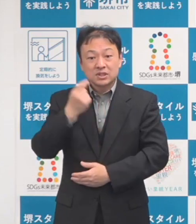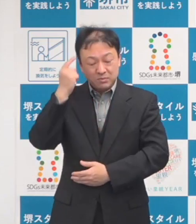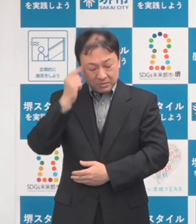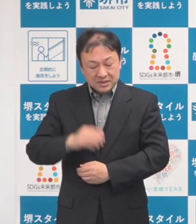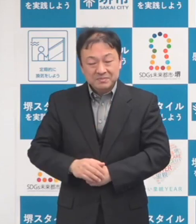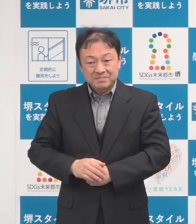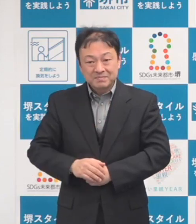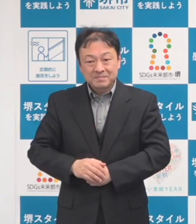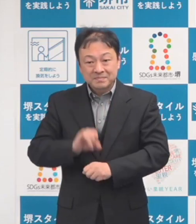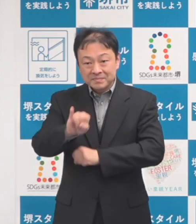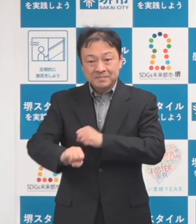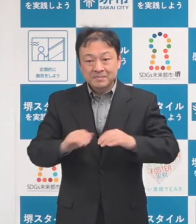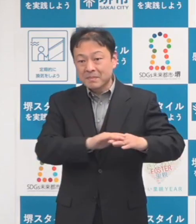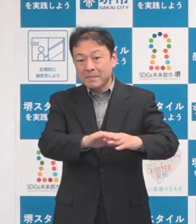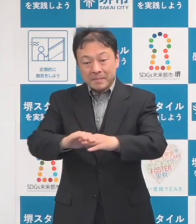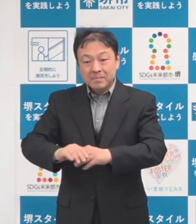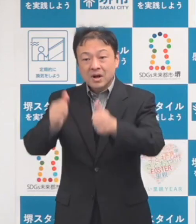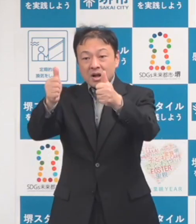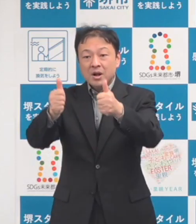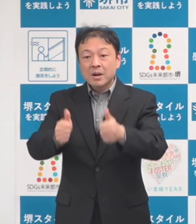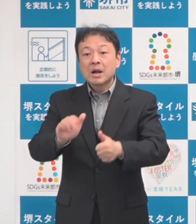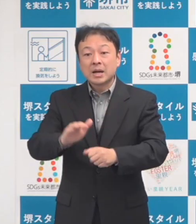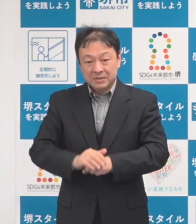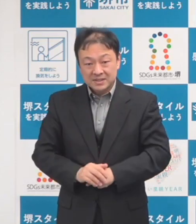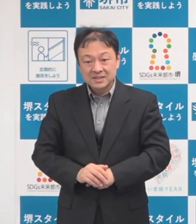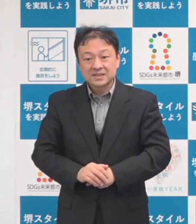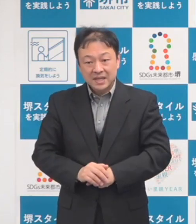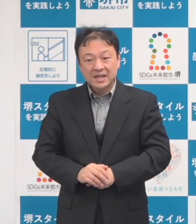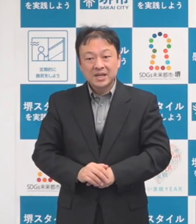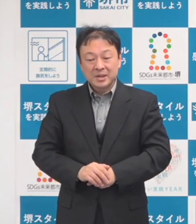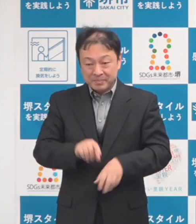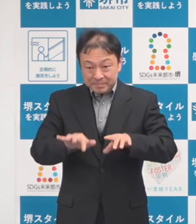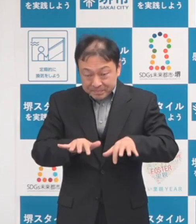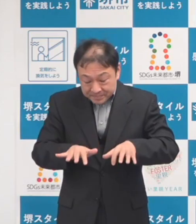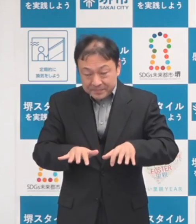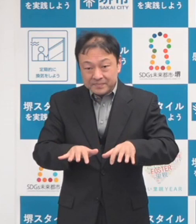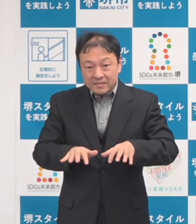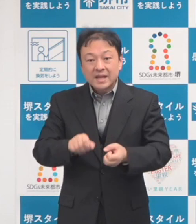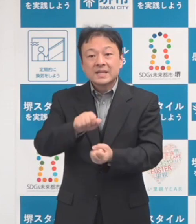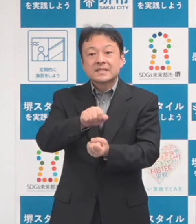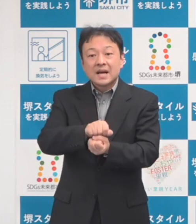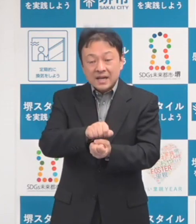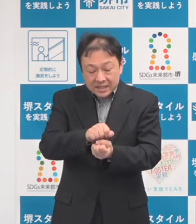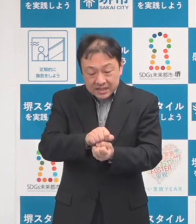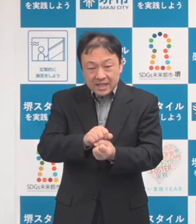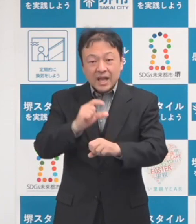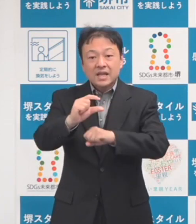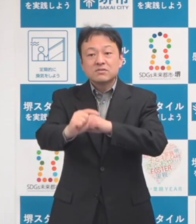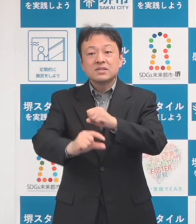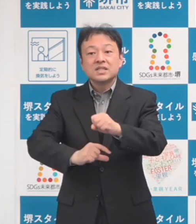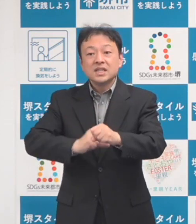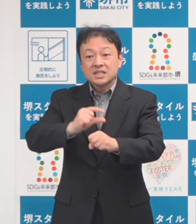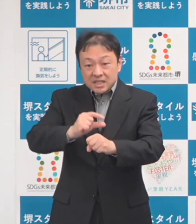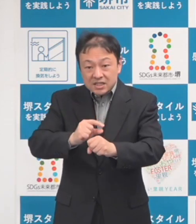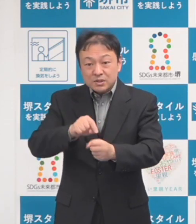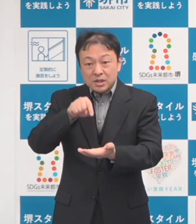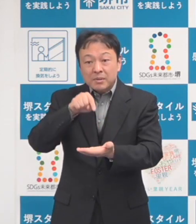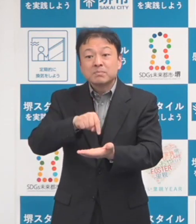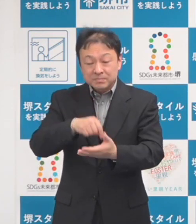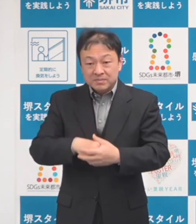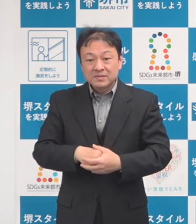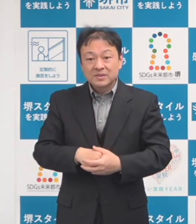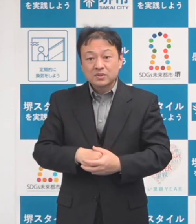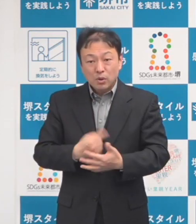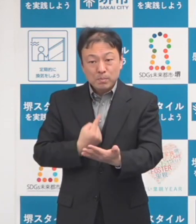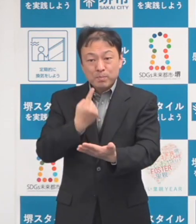ますので、ネットで堺 SDGs と検索をしていただければ、そのホームページをご覧いただけて、そこに参加方法も記